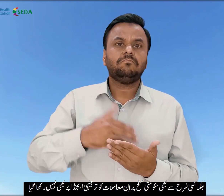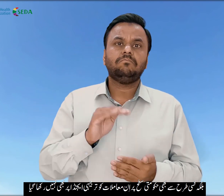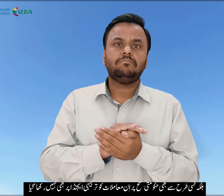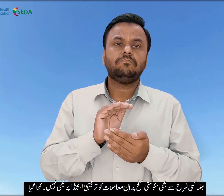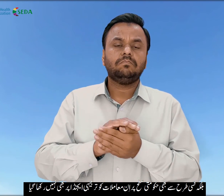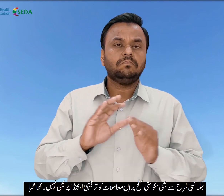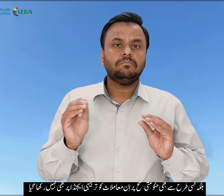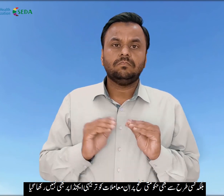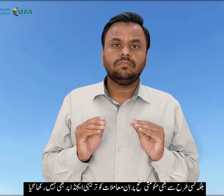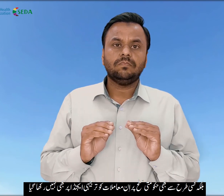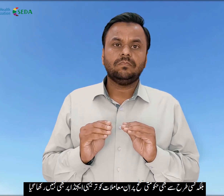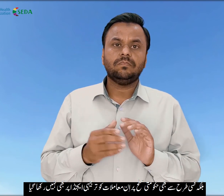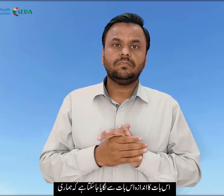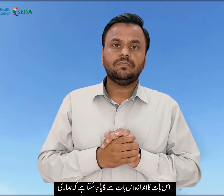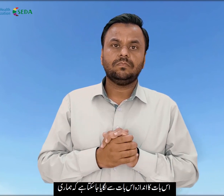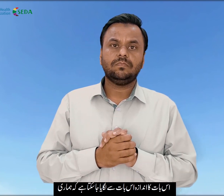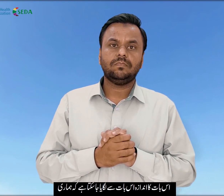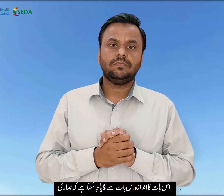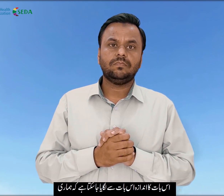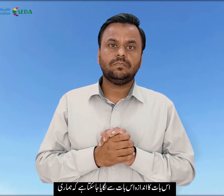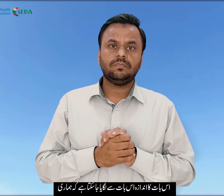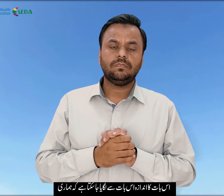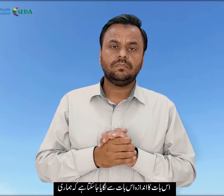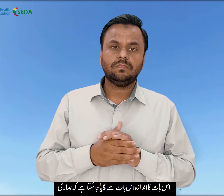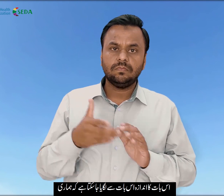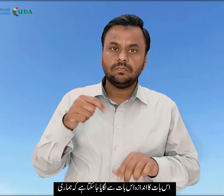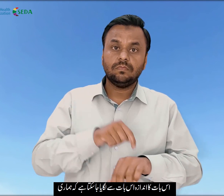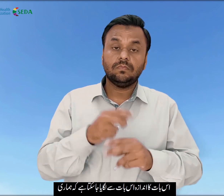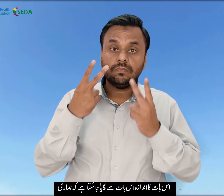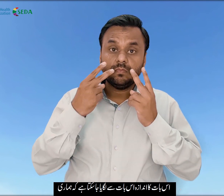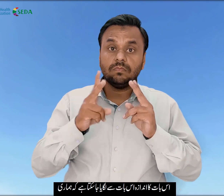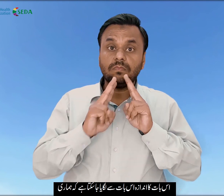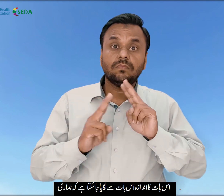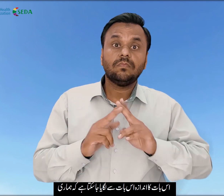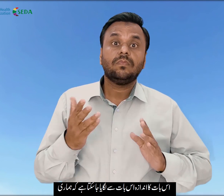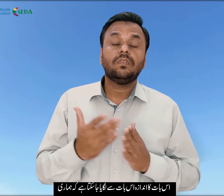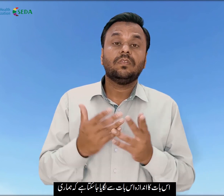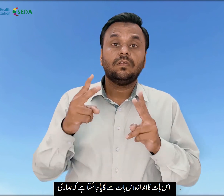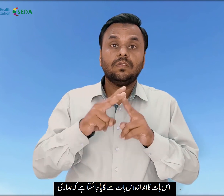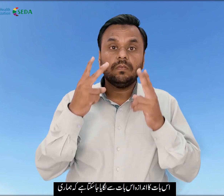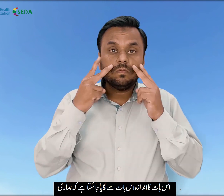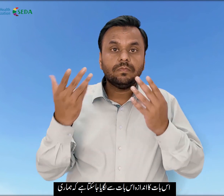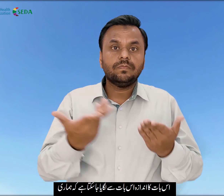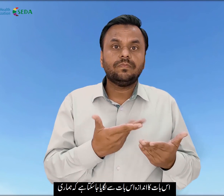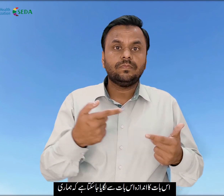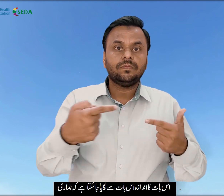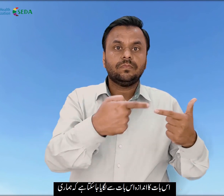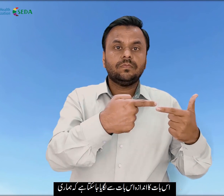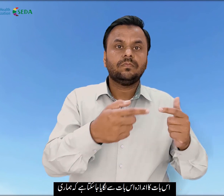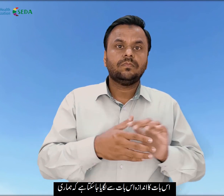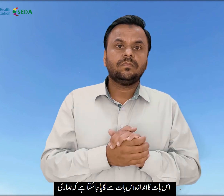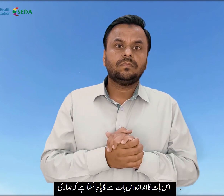گیا۔ اس بات کا اندازہ اس بات سے لگایا جا سکتا ہے کہ